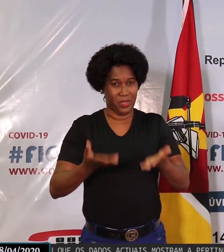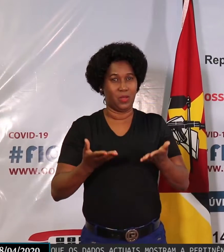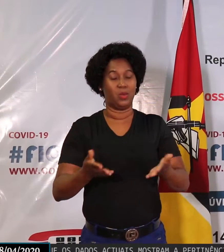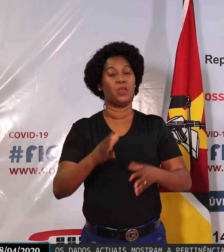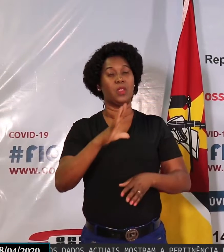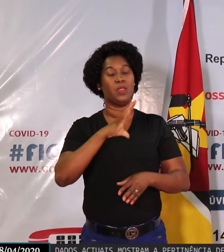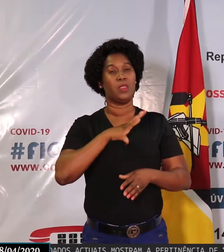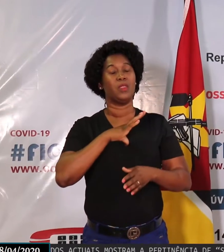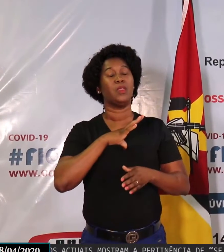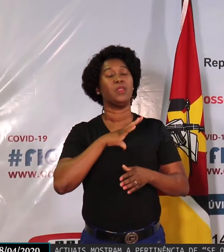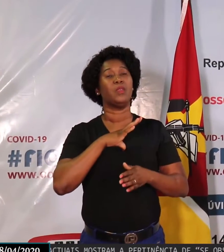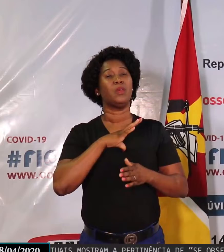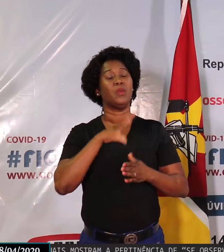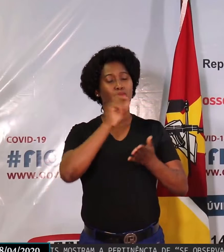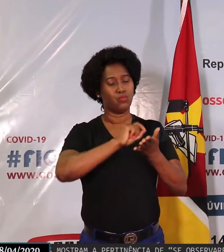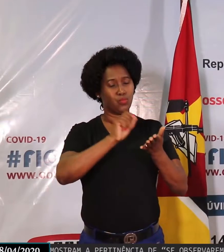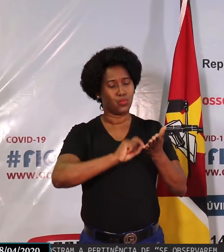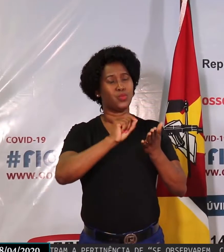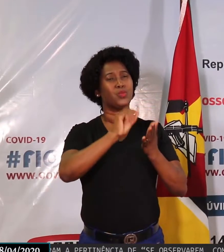de